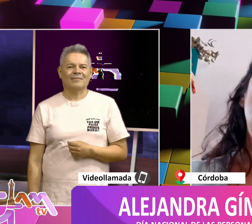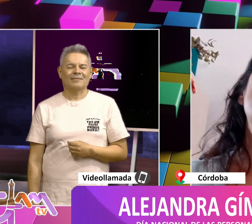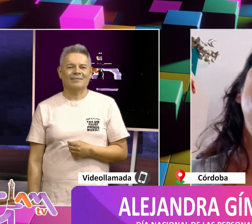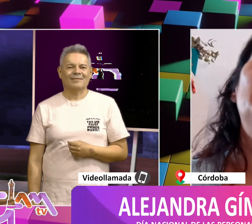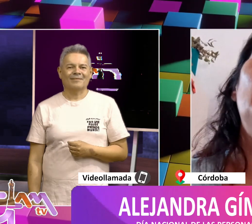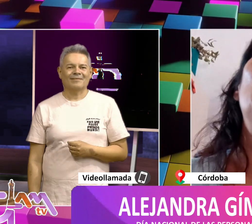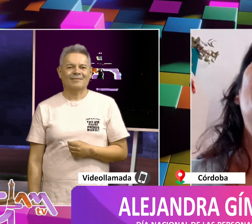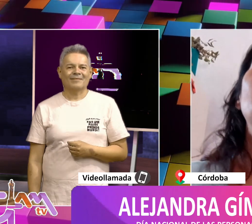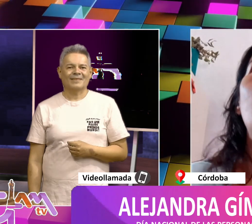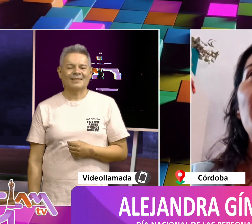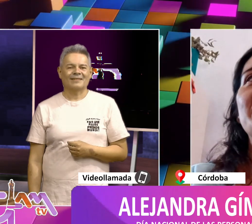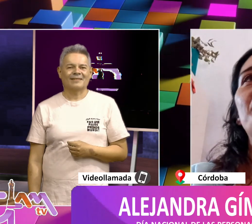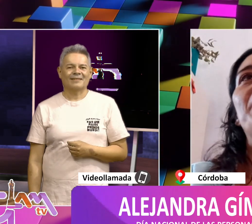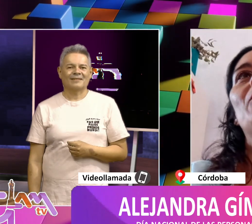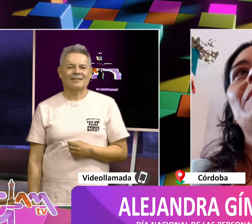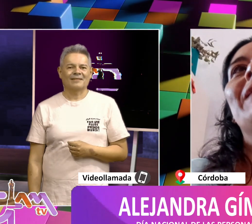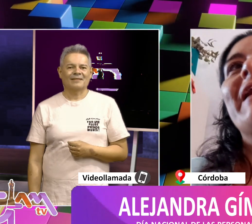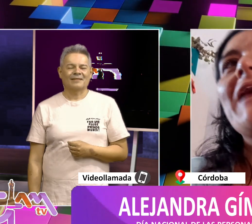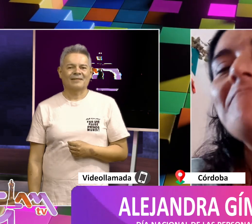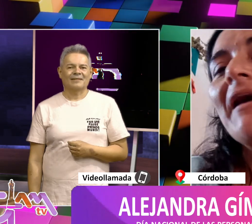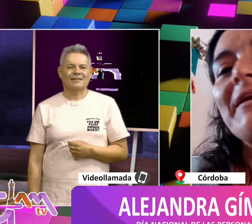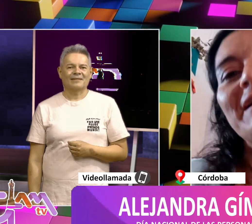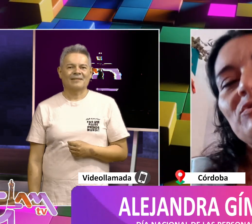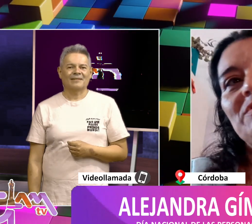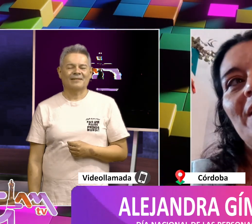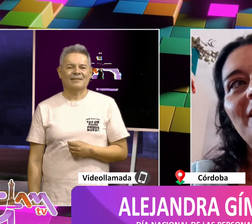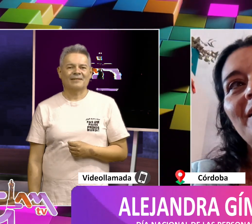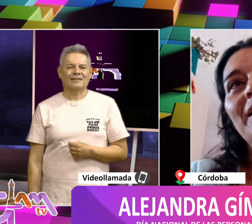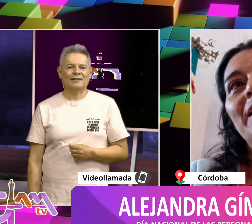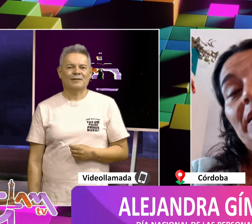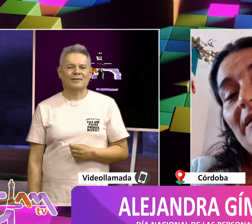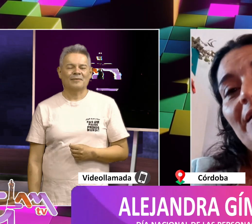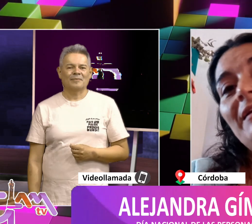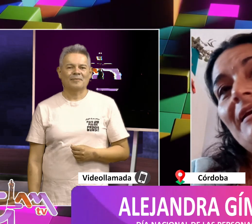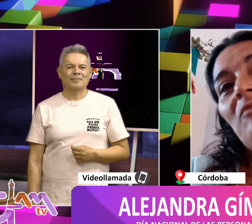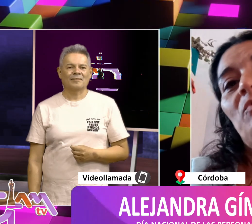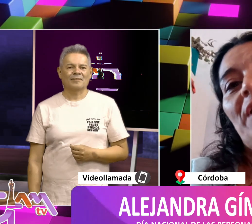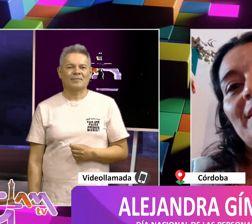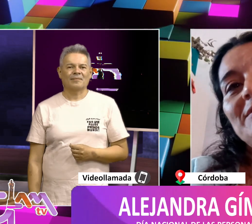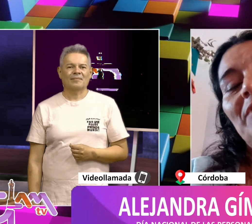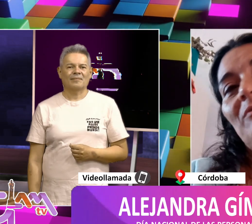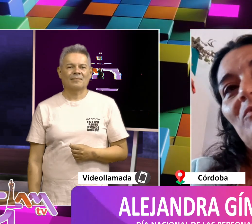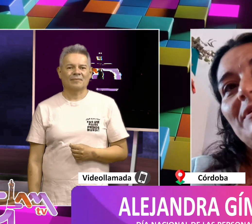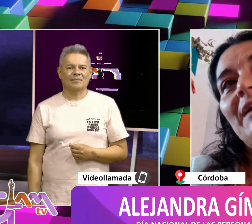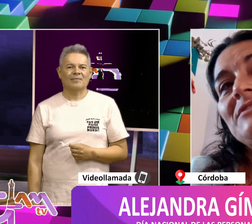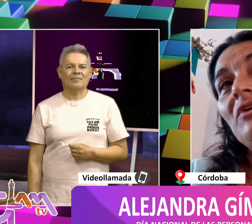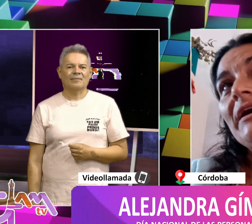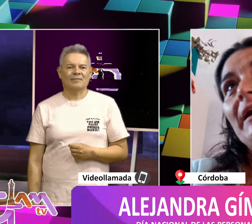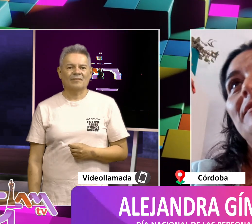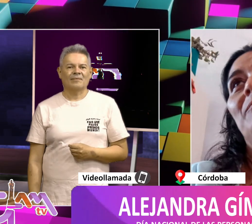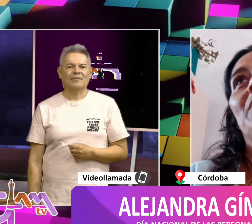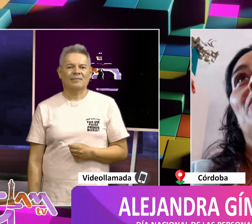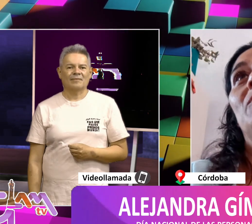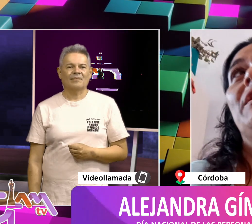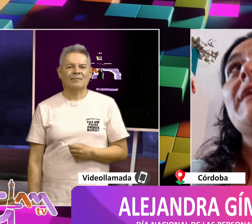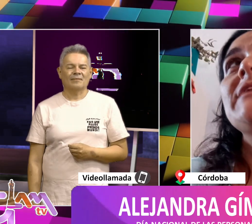son felices en todo lo que ellos hacen, pero la gran barrera que ellos sienten y tienen es la comunicación con la